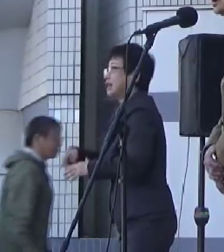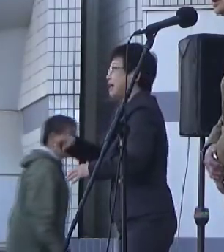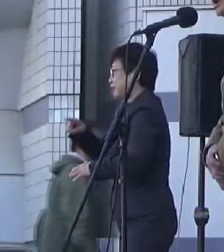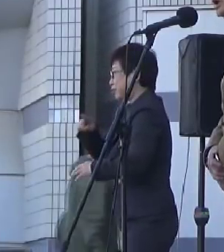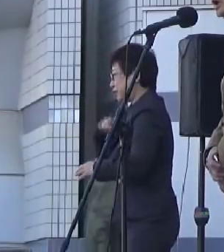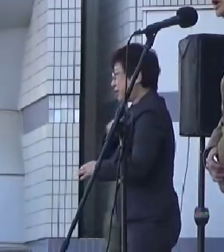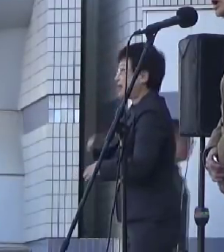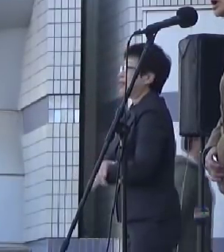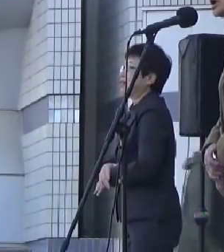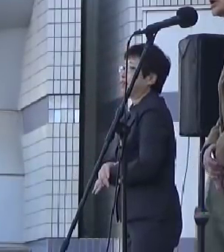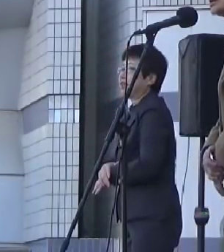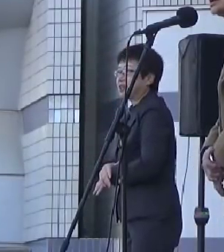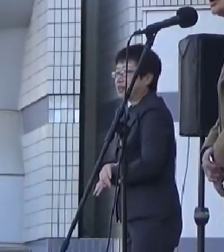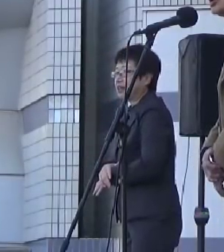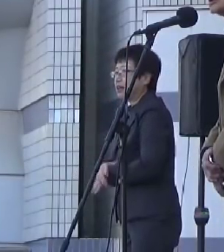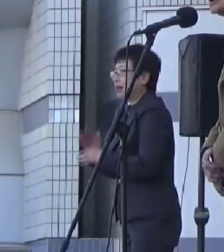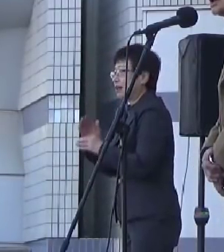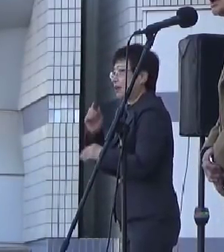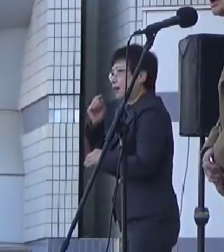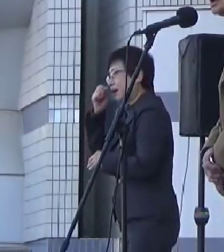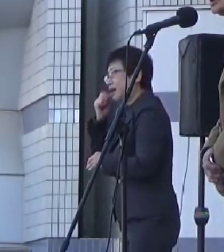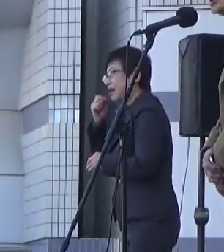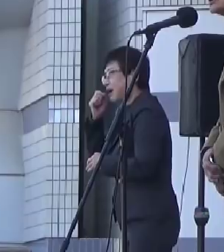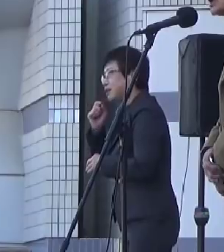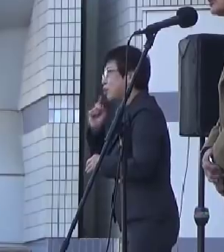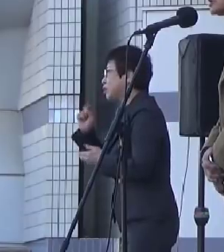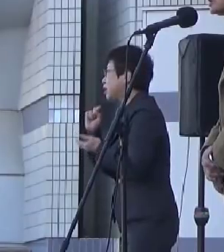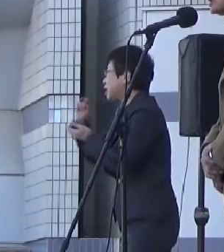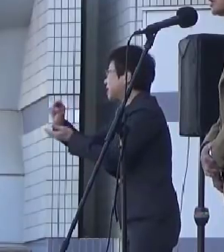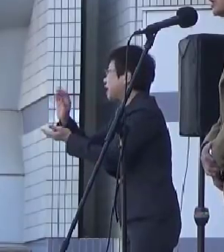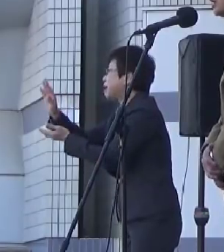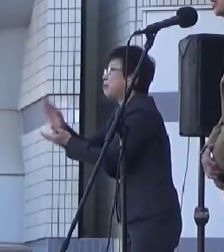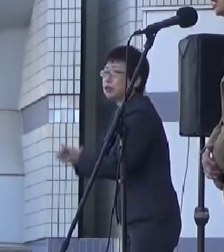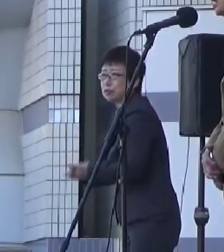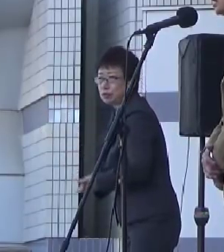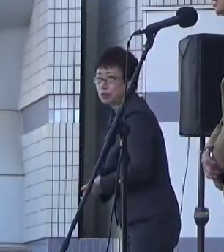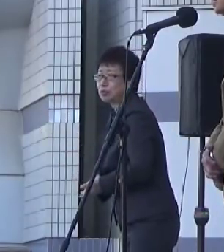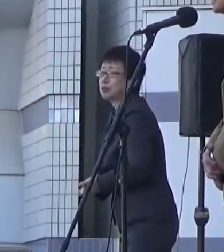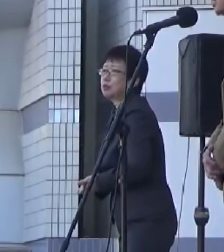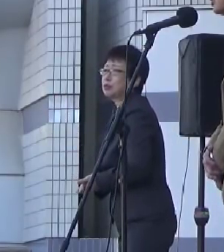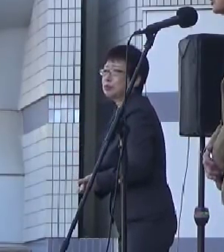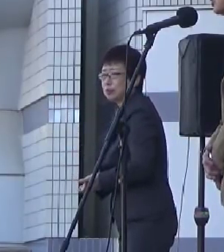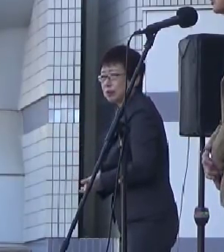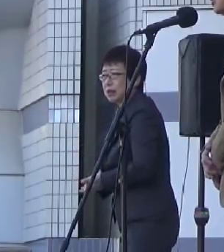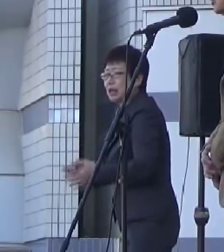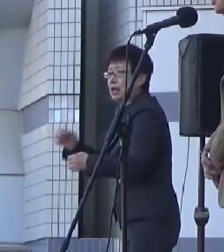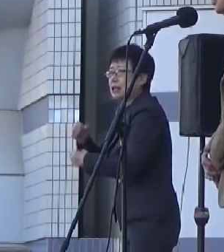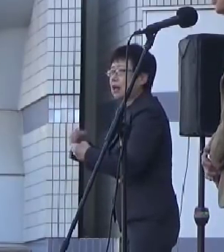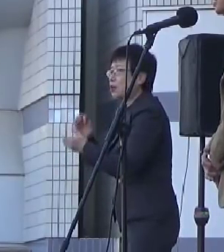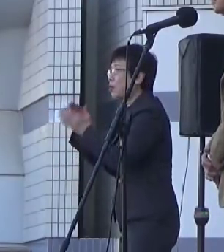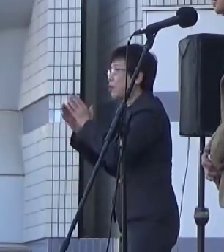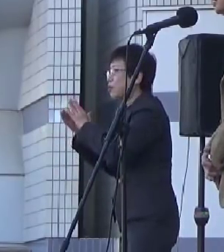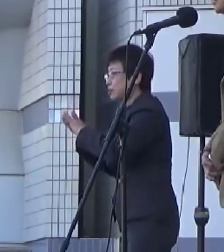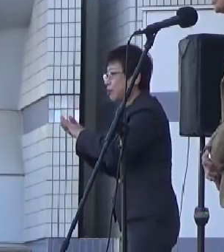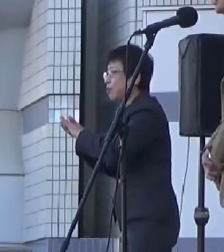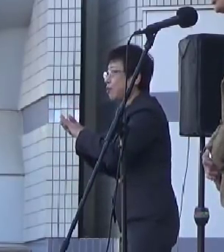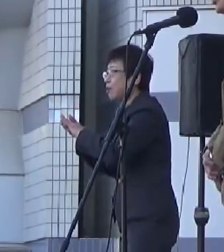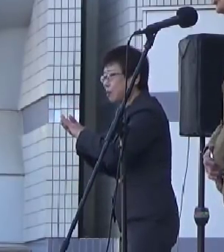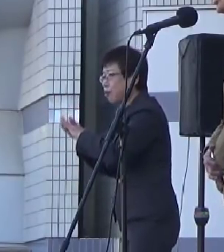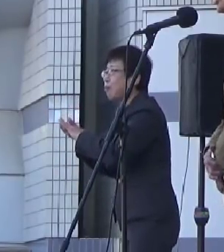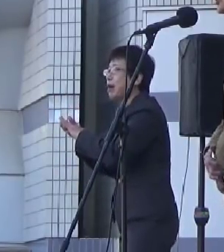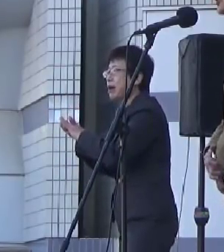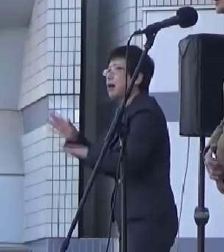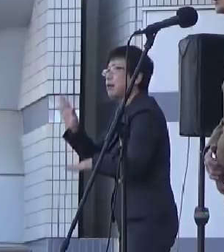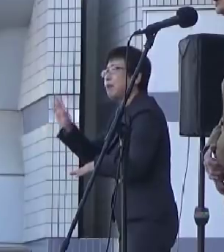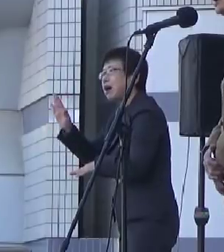初に、悲しいお知らせが一つあります。経済産業省の前でテ